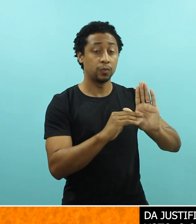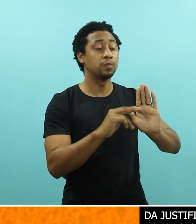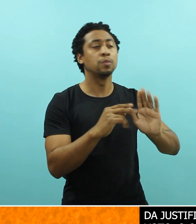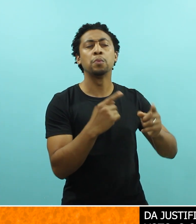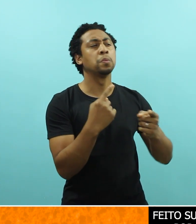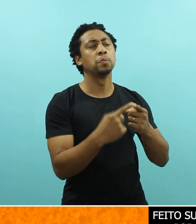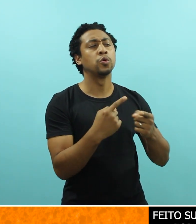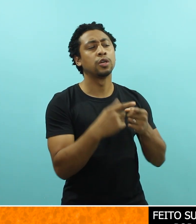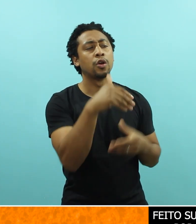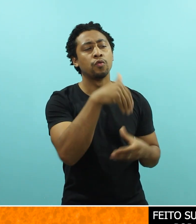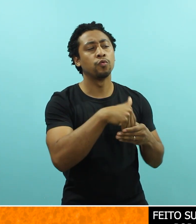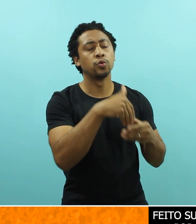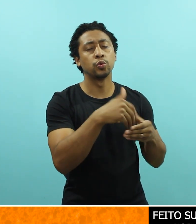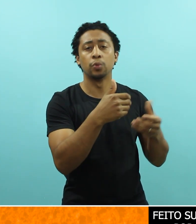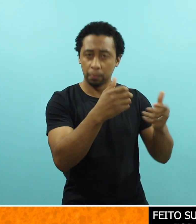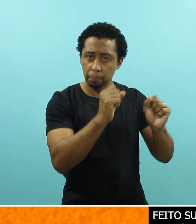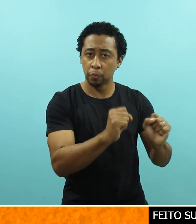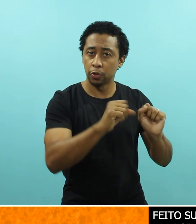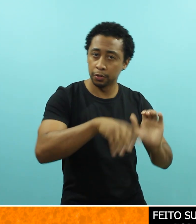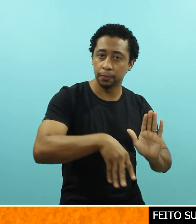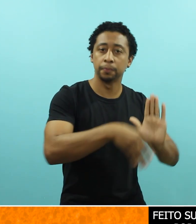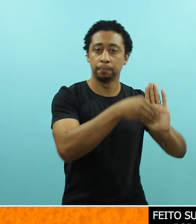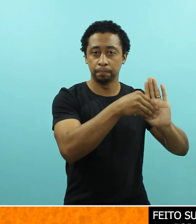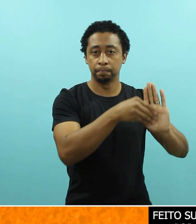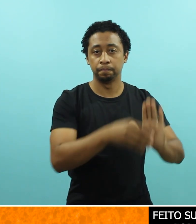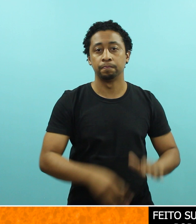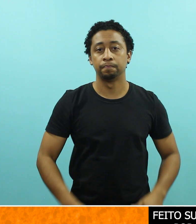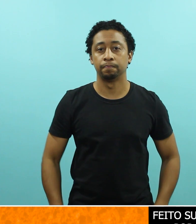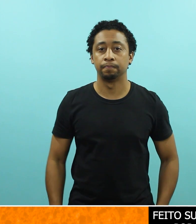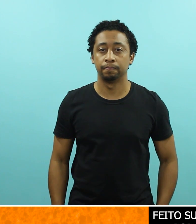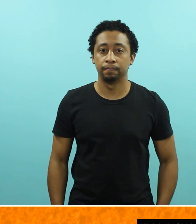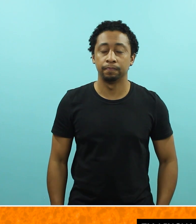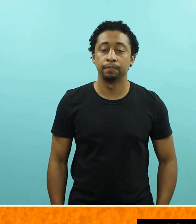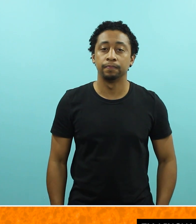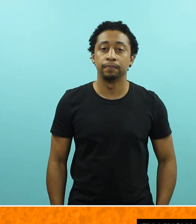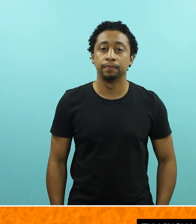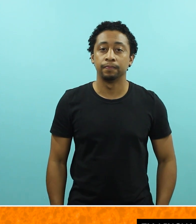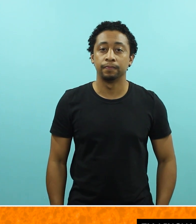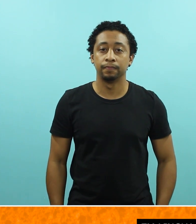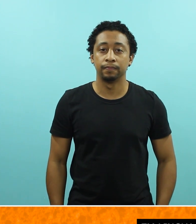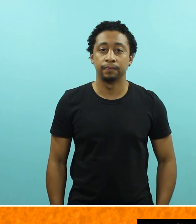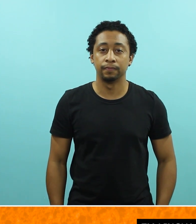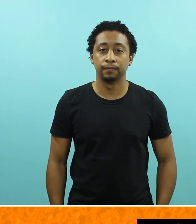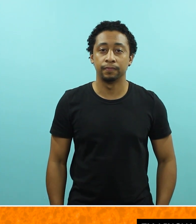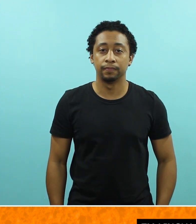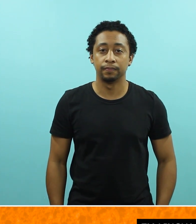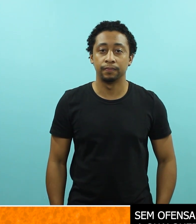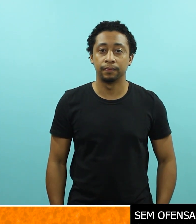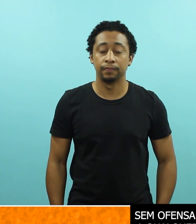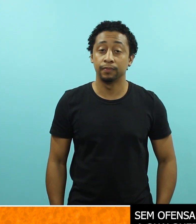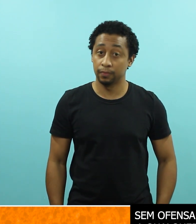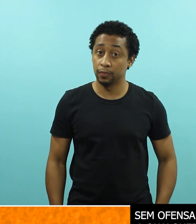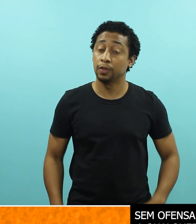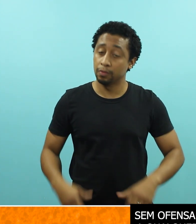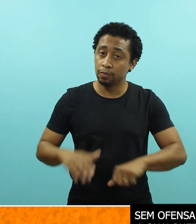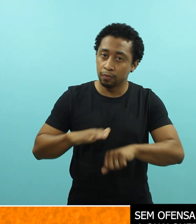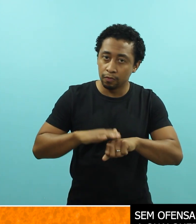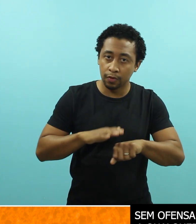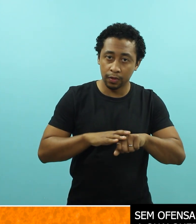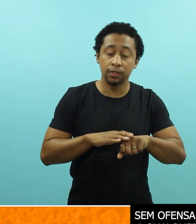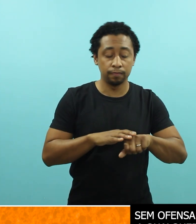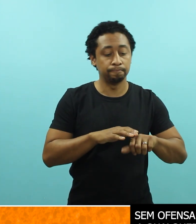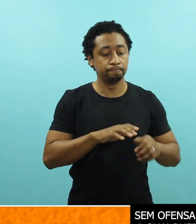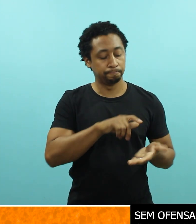que deverá ser feito sucintamente por escrito, em linguagem adequada, sem ofensa